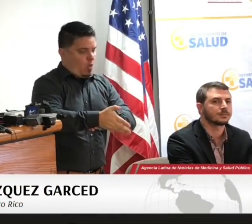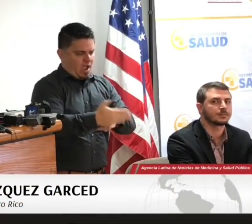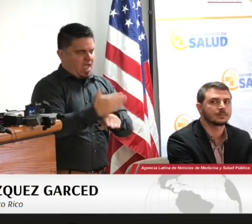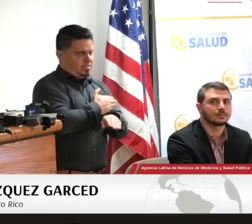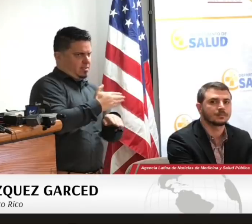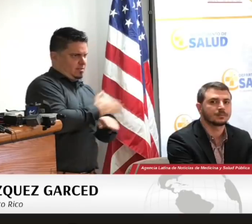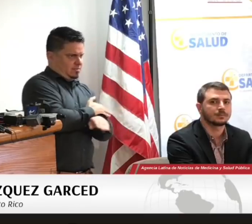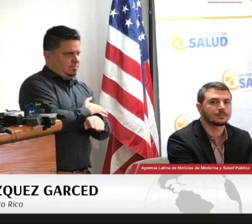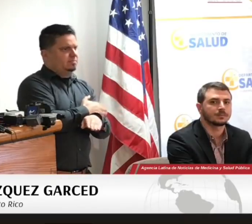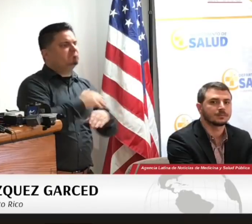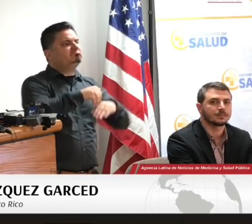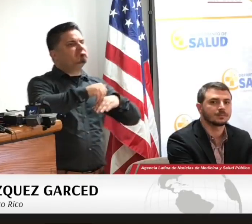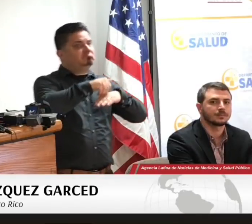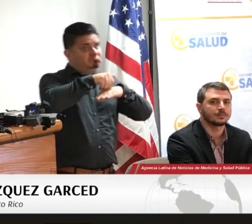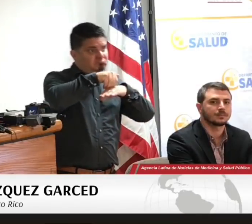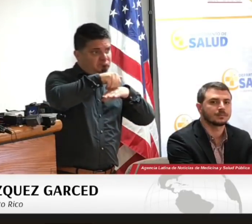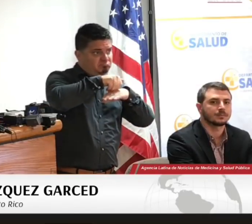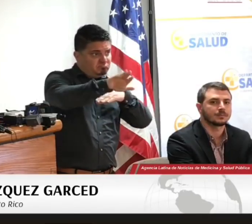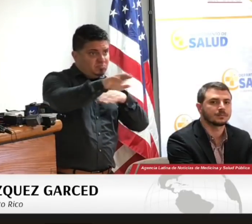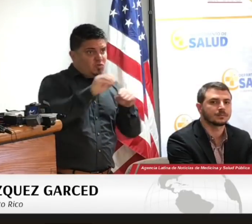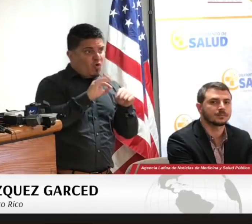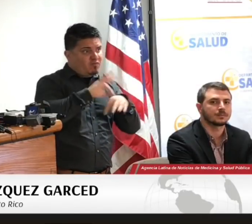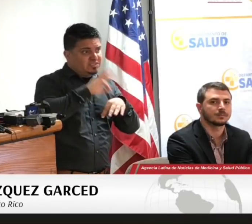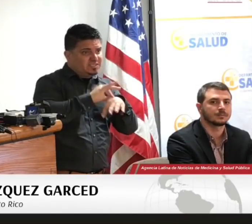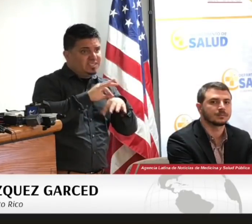a las oficinas para buscar